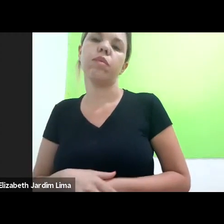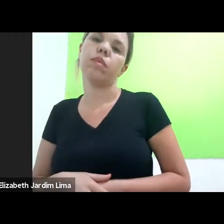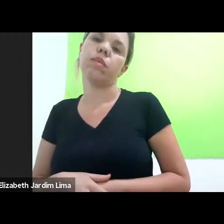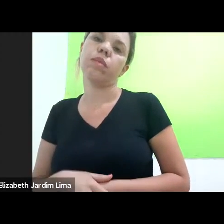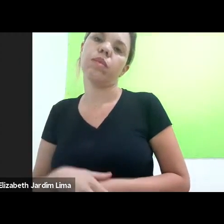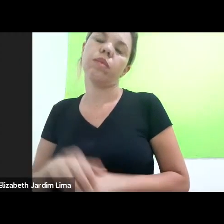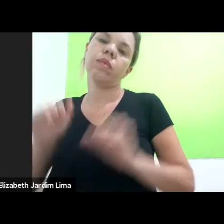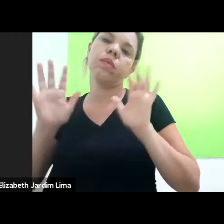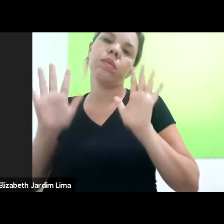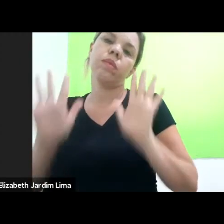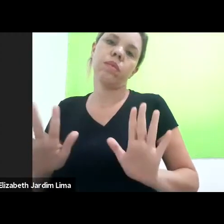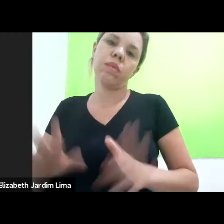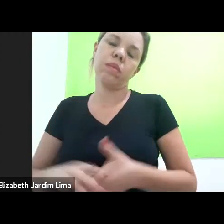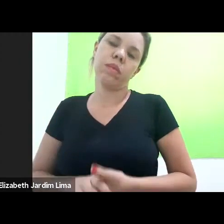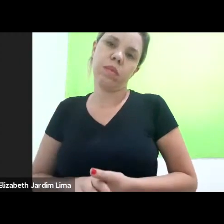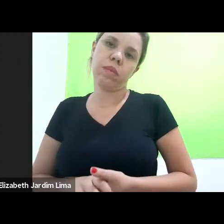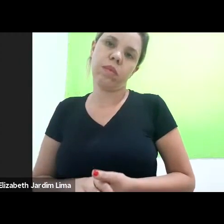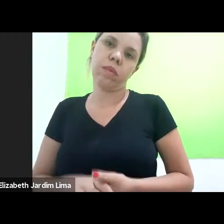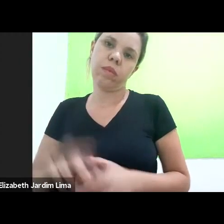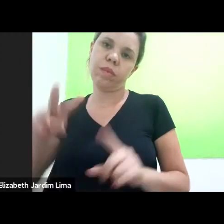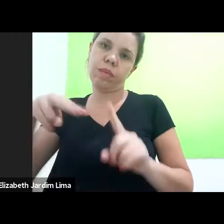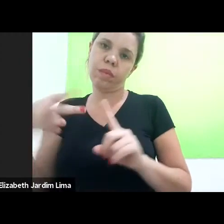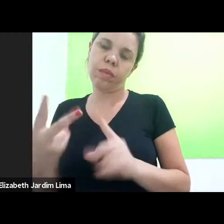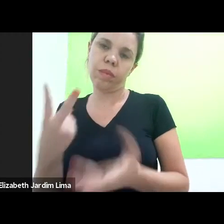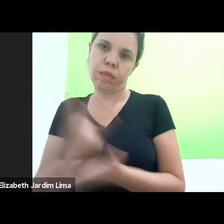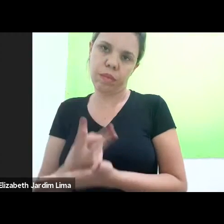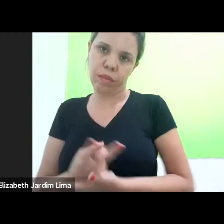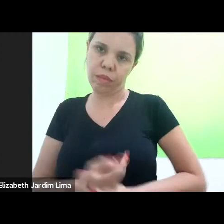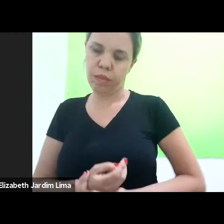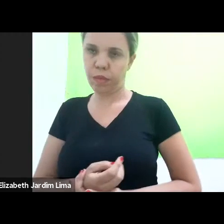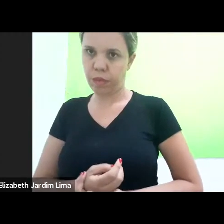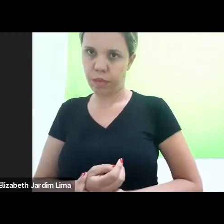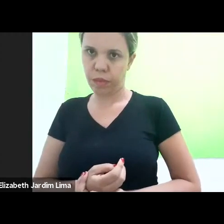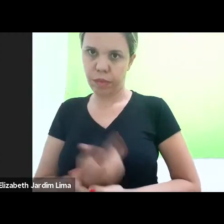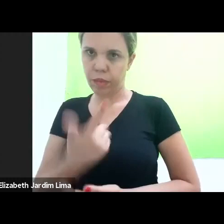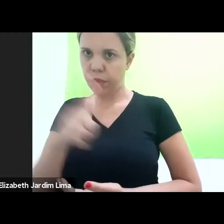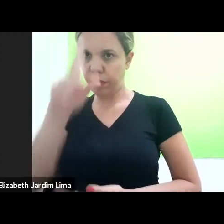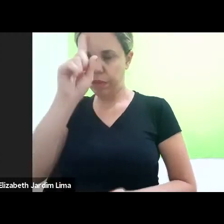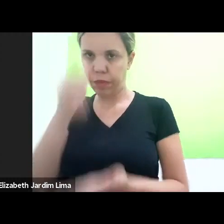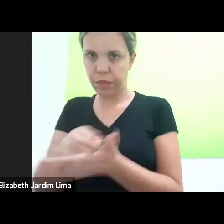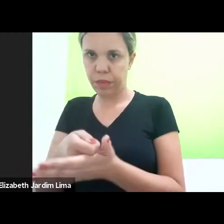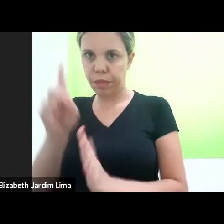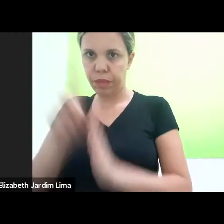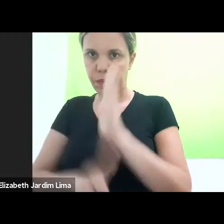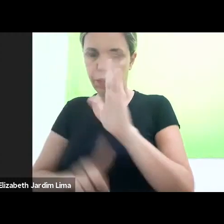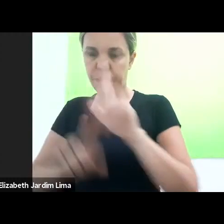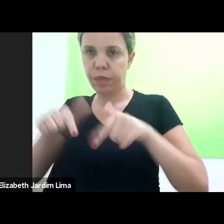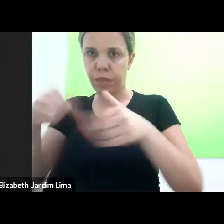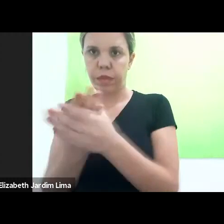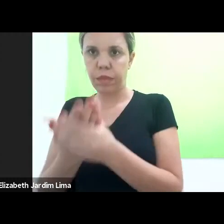Mas, nessa mesma perspectiva, né, de não garantia do direito, houve aí uma ação a partir